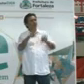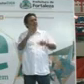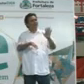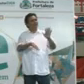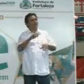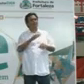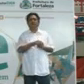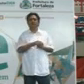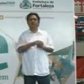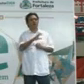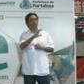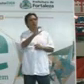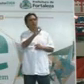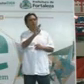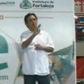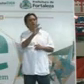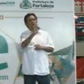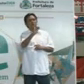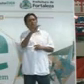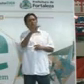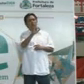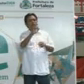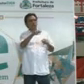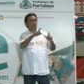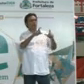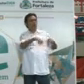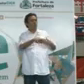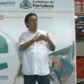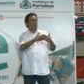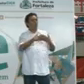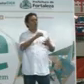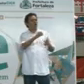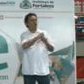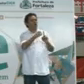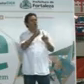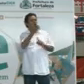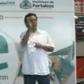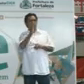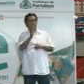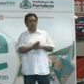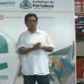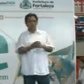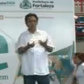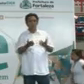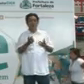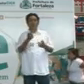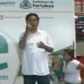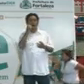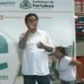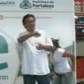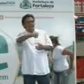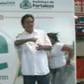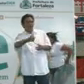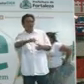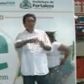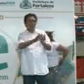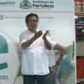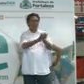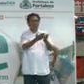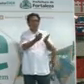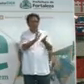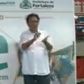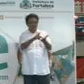dizendo assim: O Cortiço é o primeiro grande romance social brasileiro que analisa a condição dos pobres